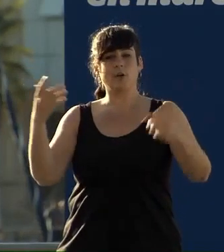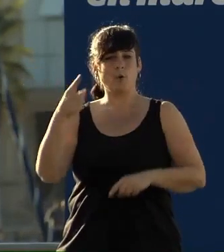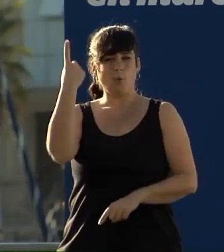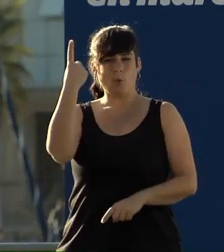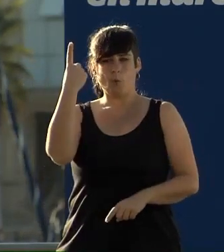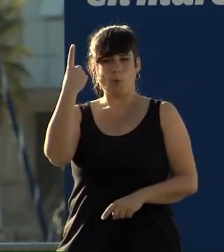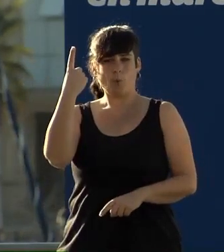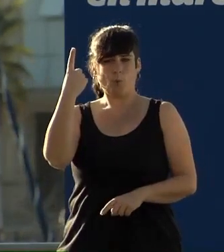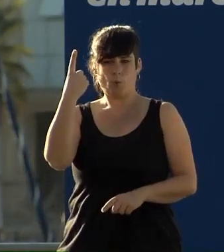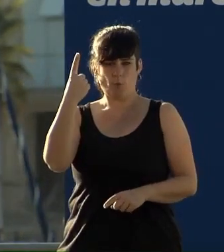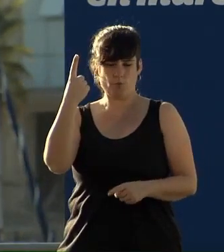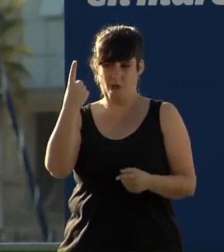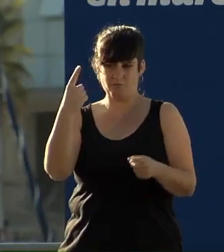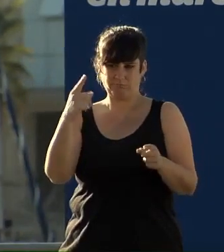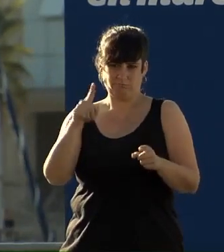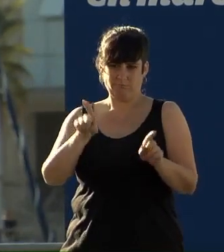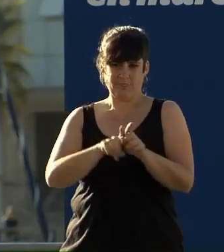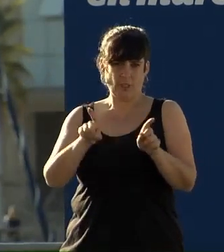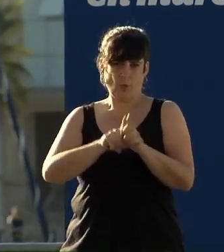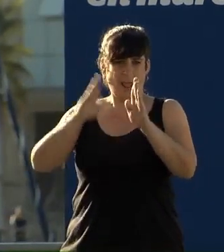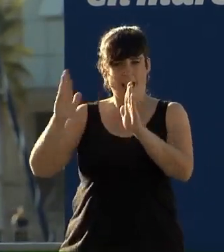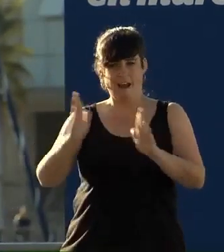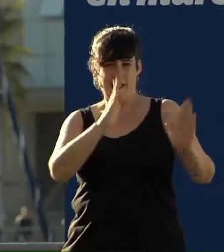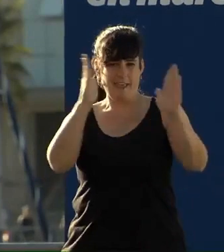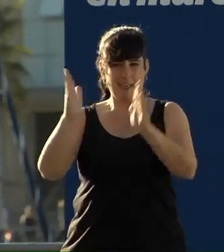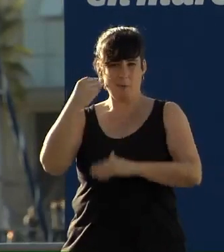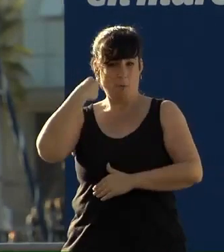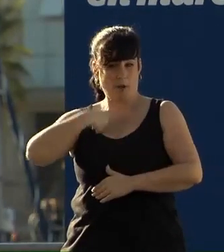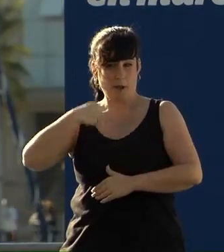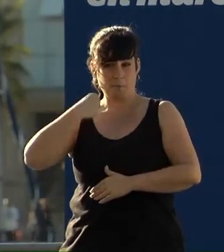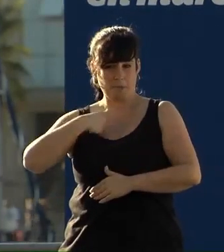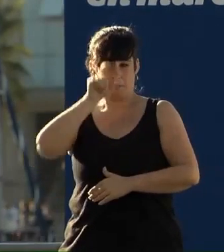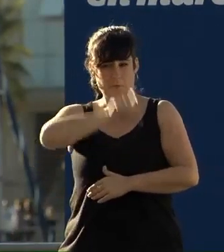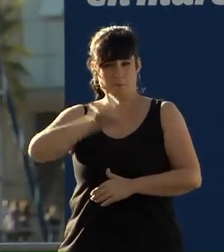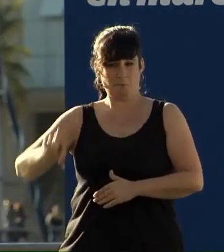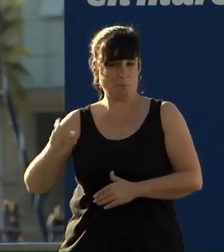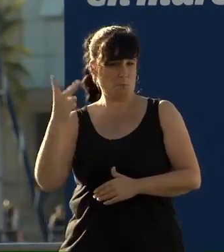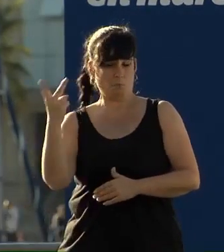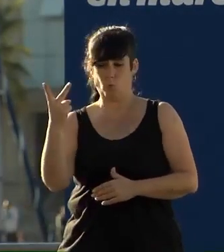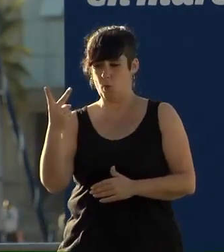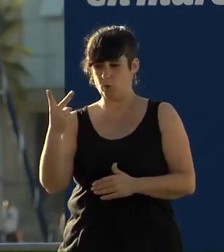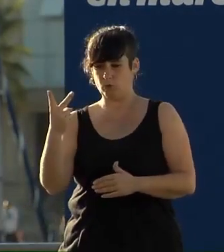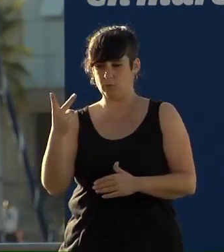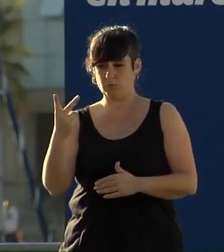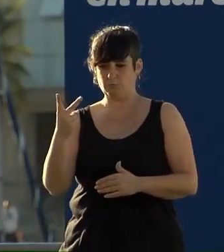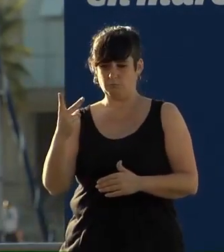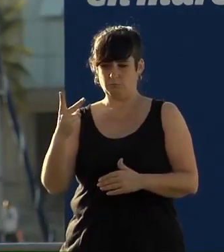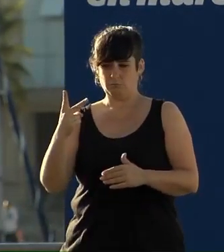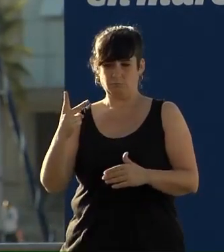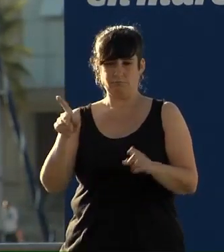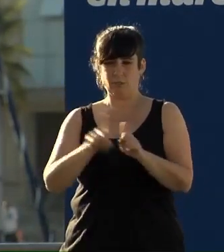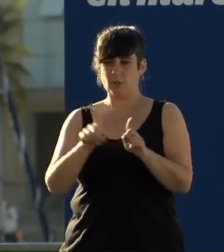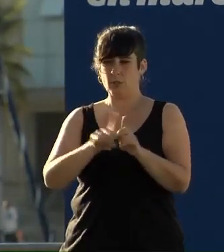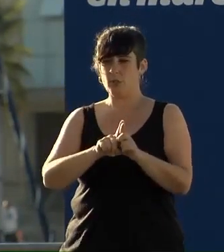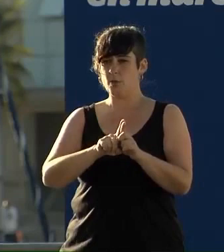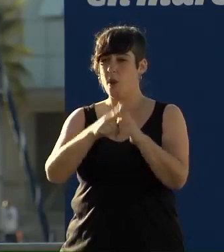famosas trécolas lanzadas por aqueles dous pioneiros do que é a